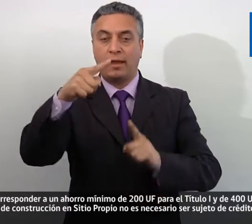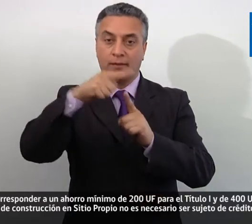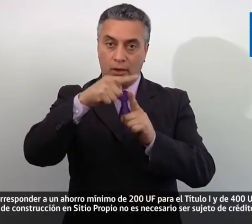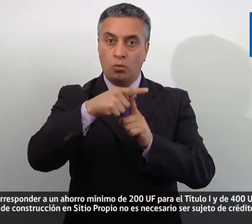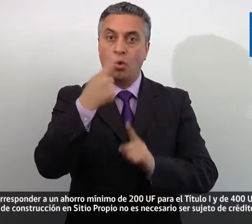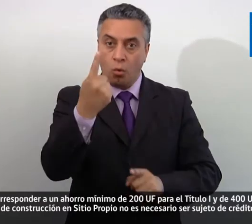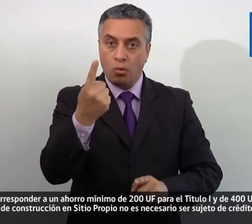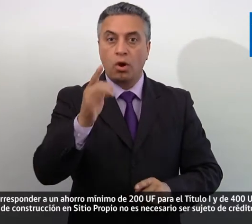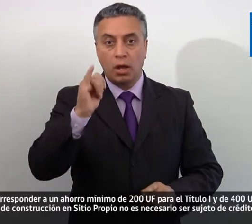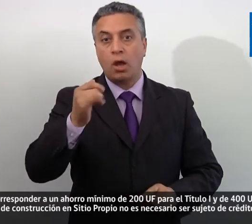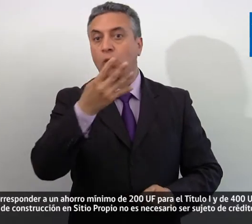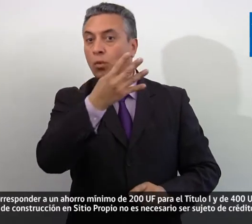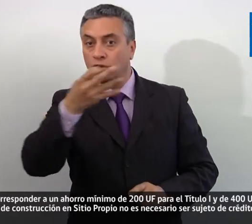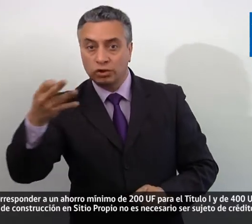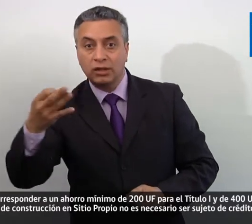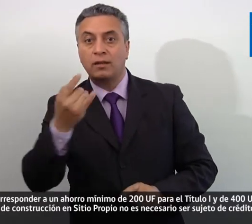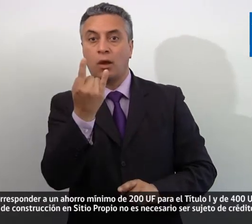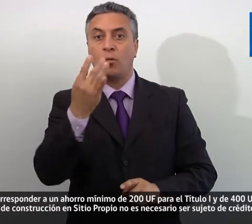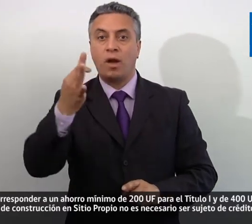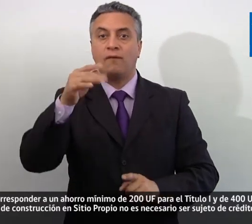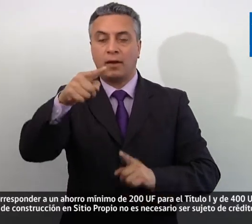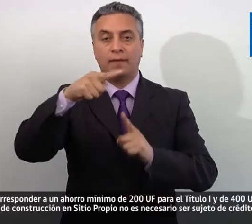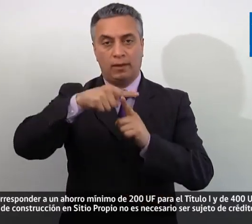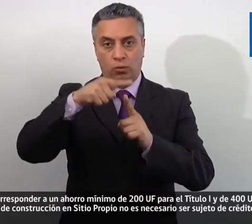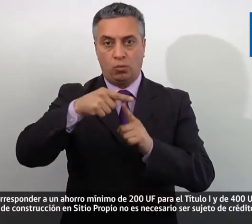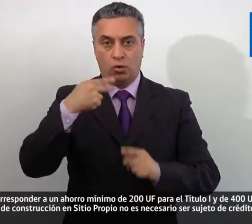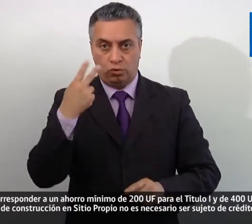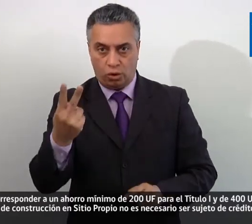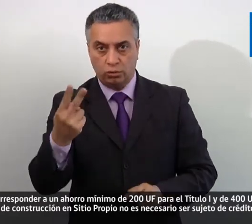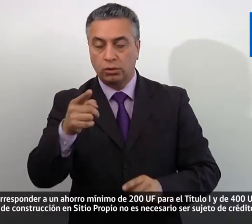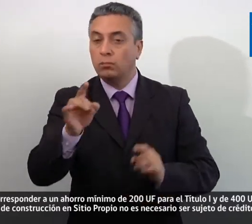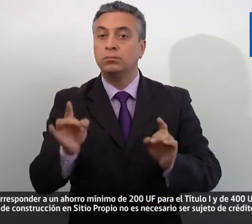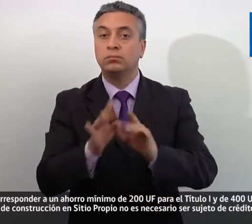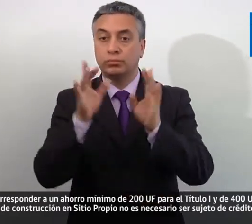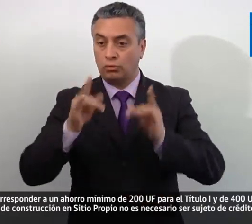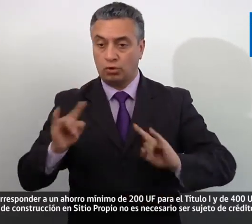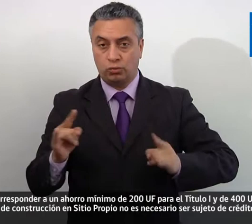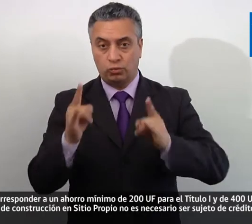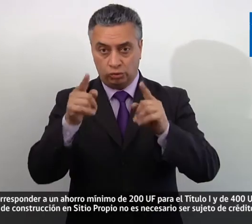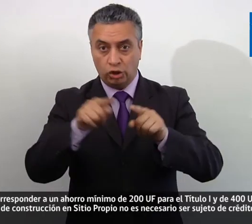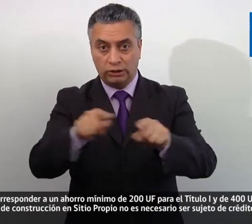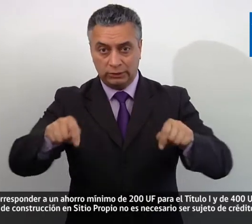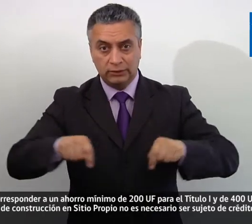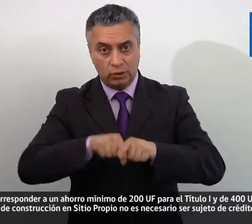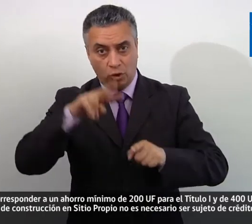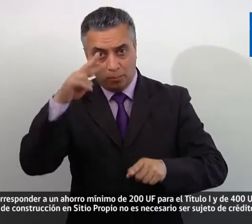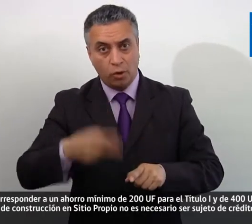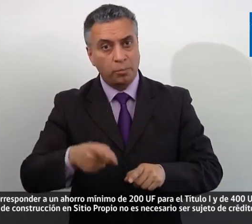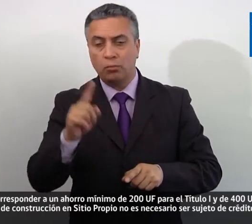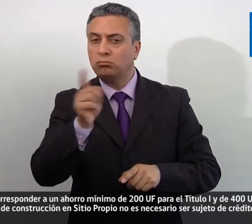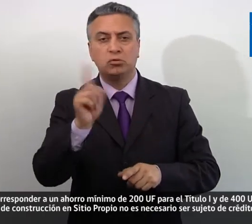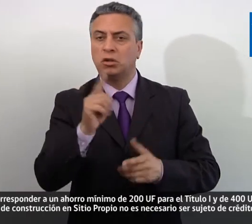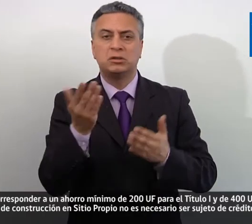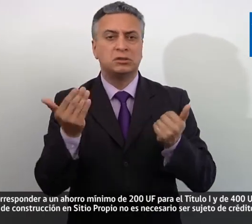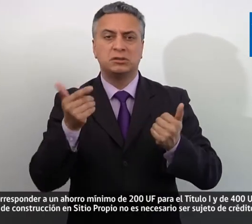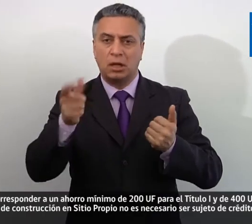1 y de 400 UF para el título 2. En caso de construcción en sitio propio, no es necesario ser sujeto de